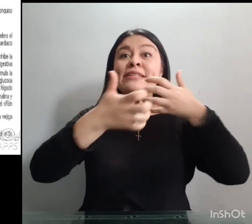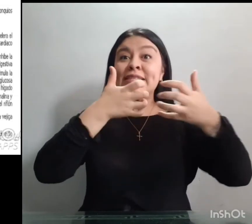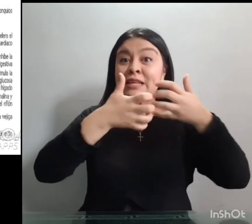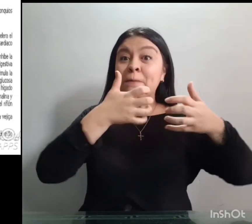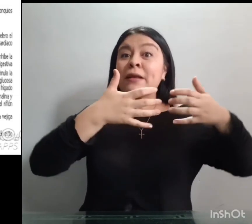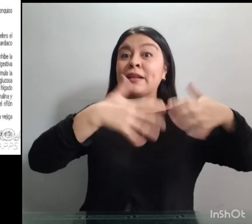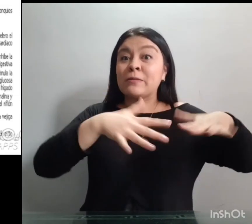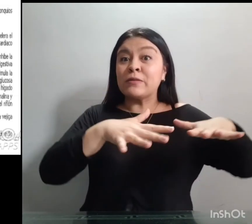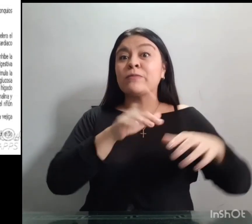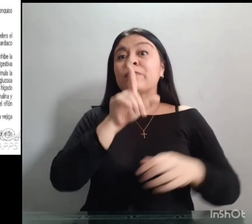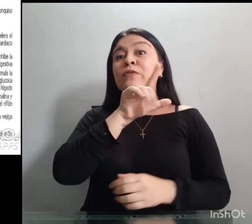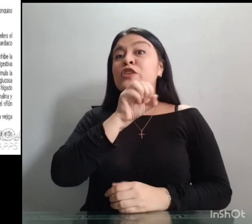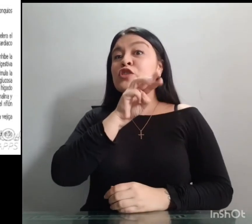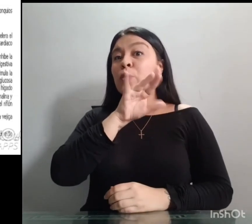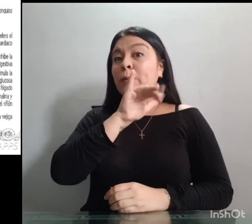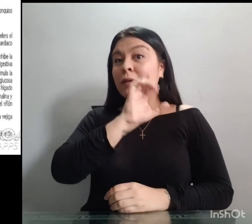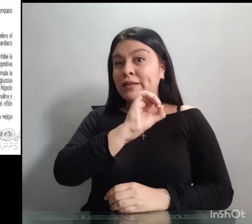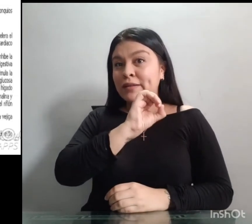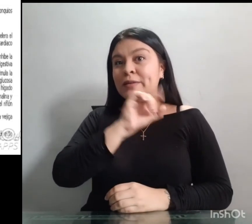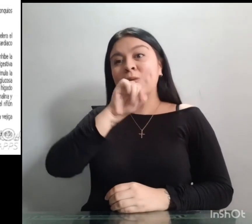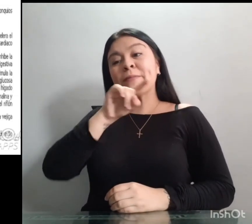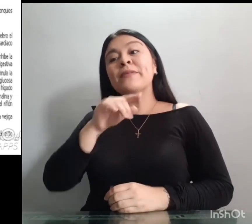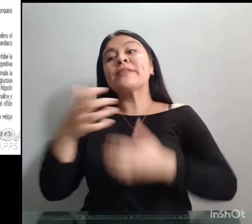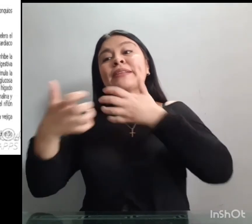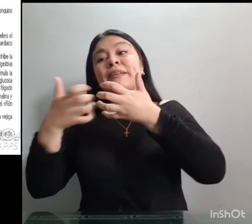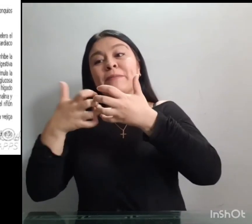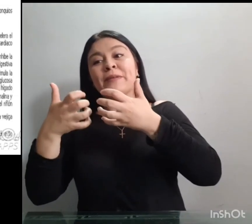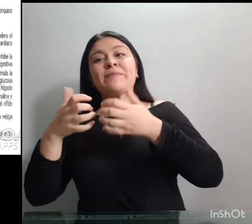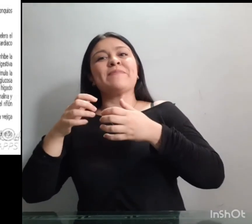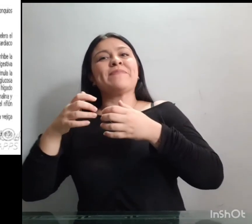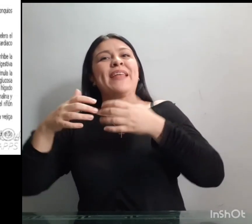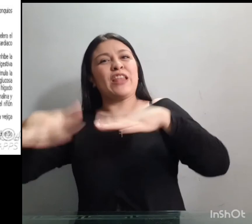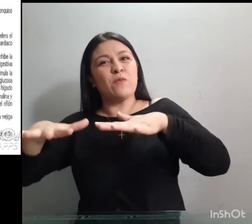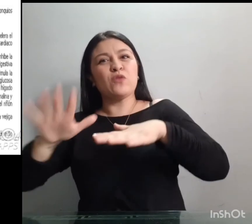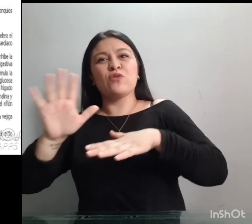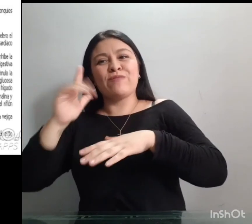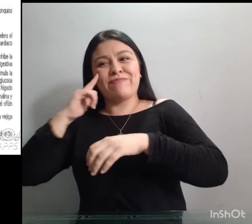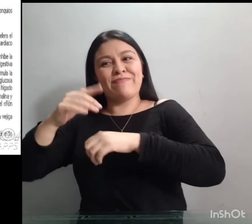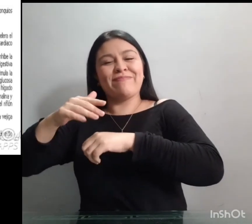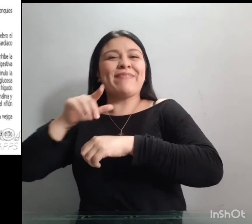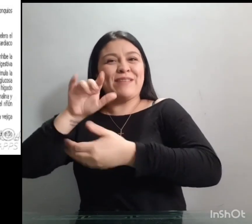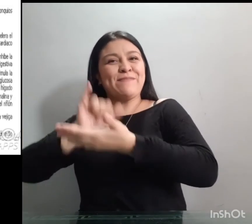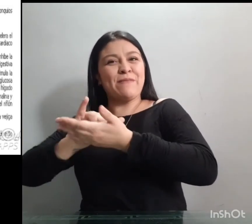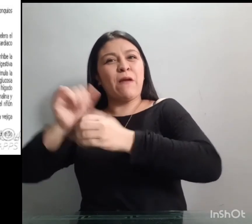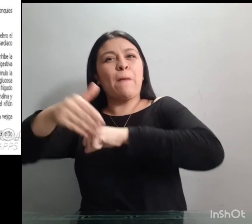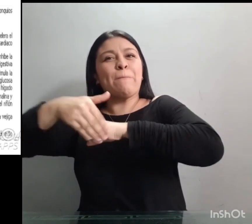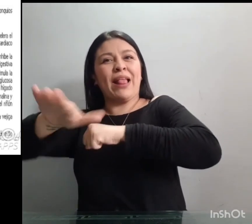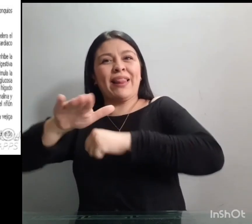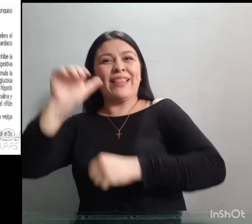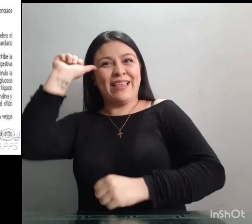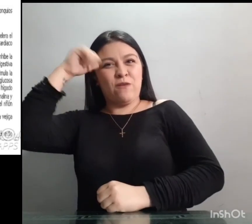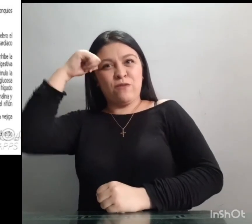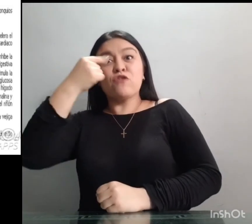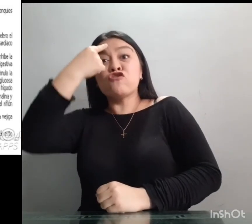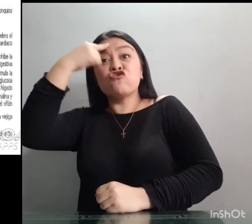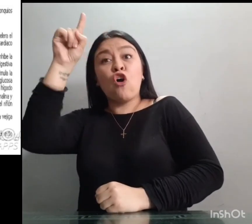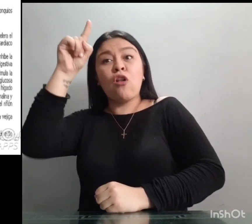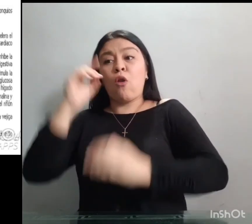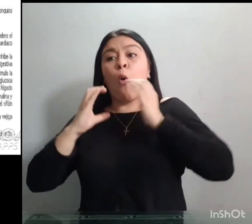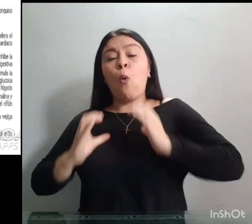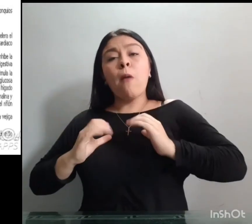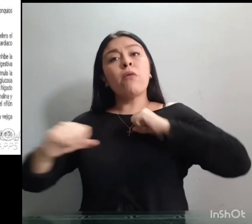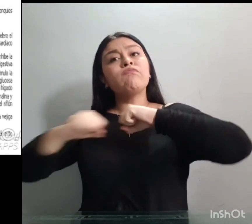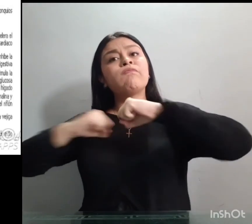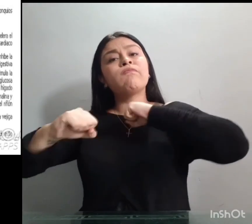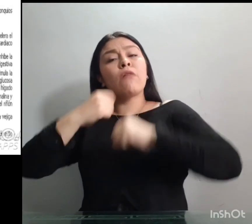somático y sistema nervioso autónomo. El sistema nervioso autónomo, a su vez, se